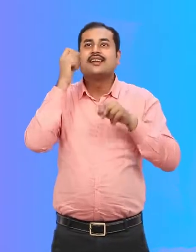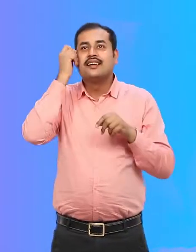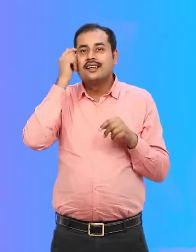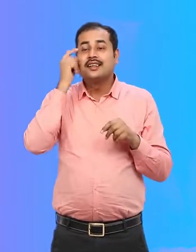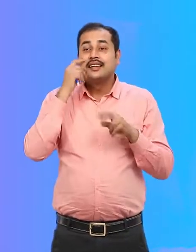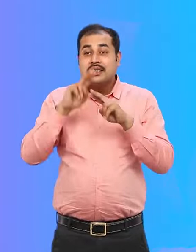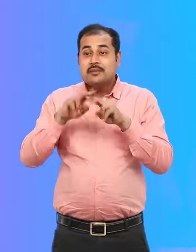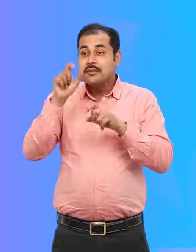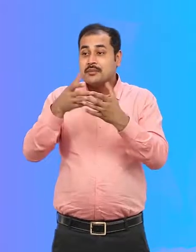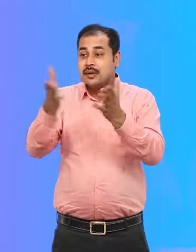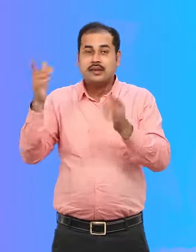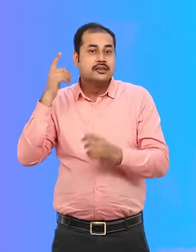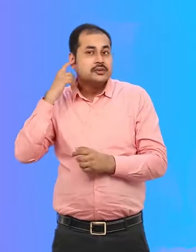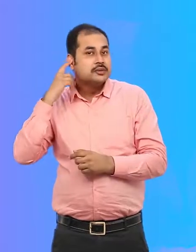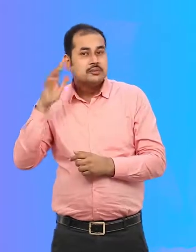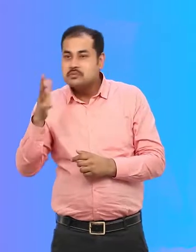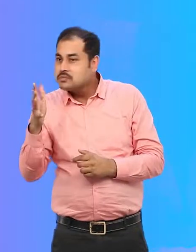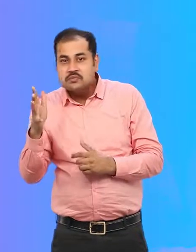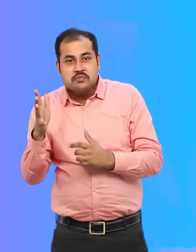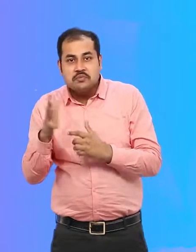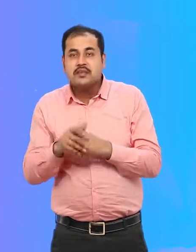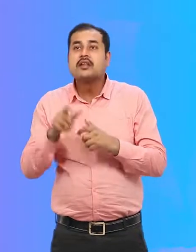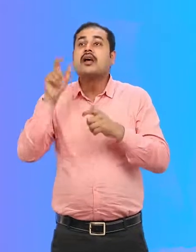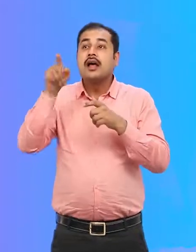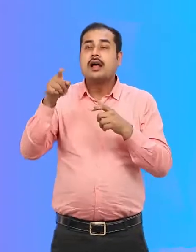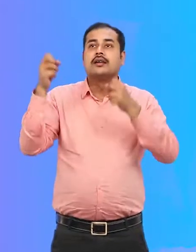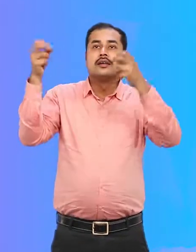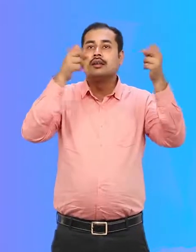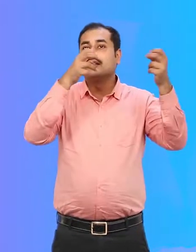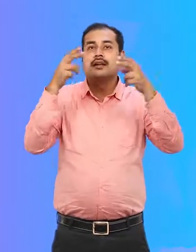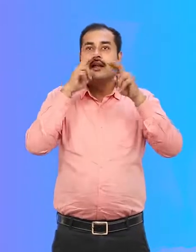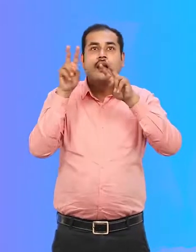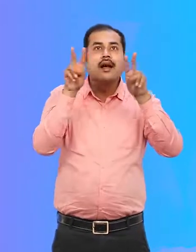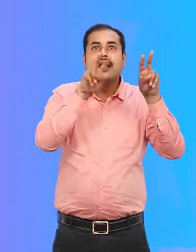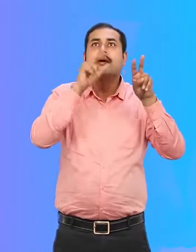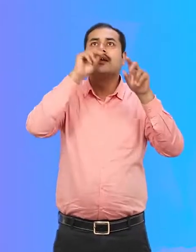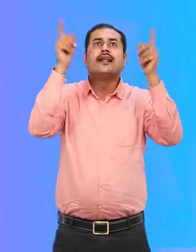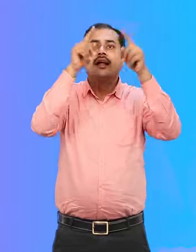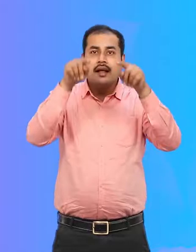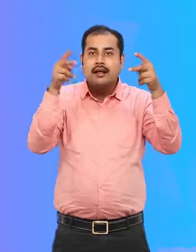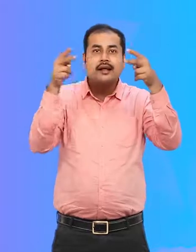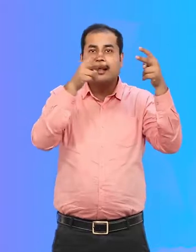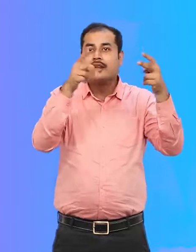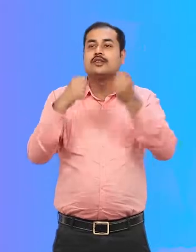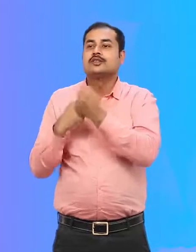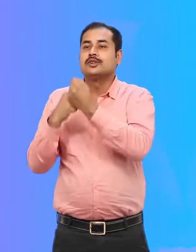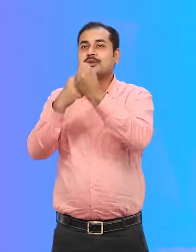कि अगर हम सुन नहीं पाते हैं तो यह मेल पढ़कर संवाद समझने में मदद करता है